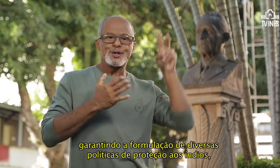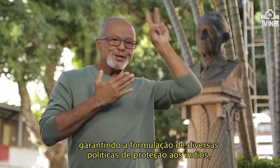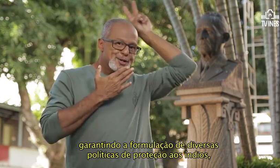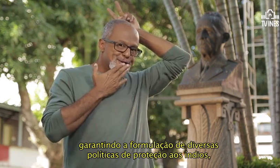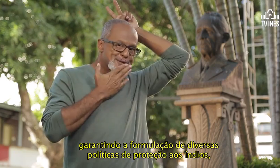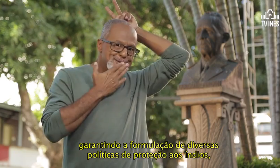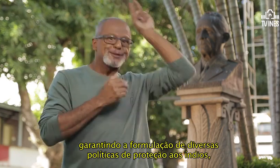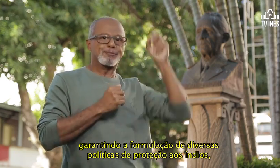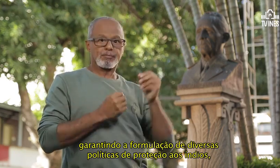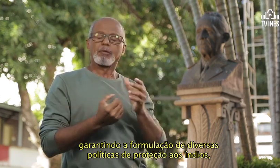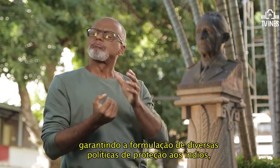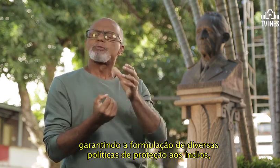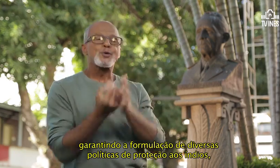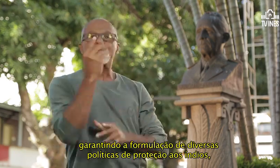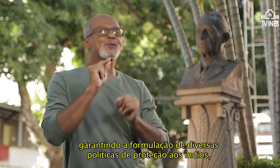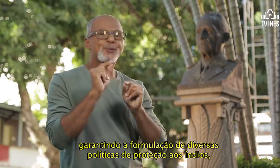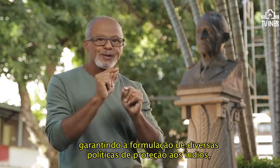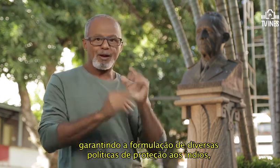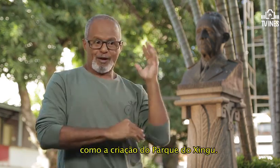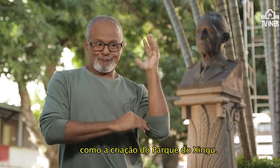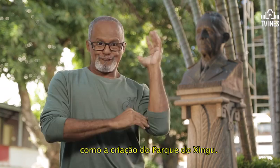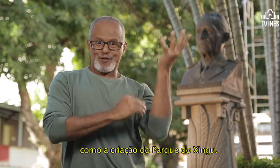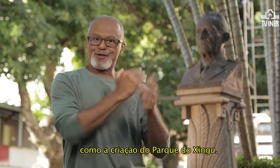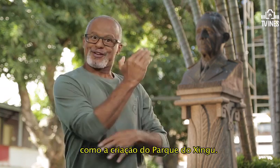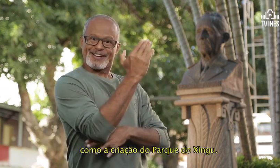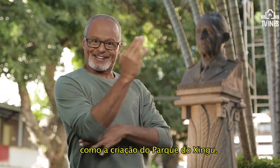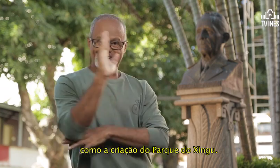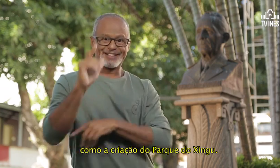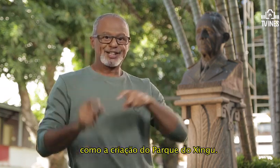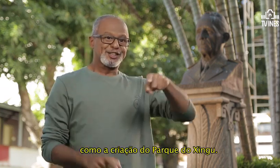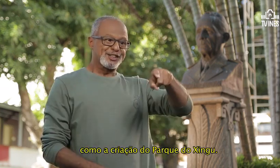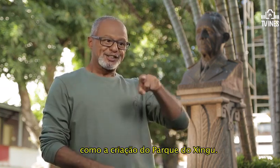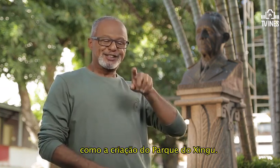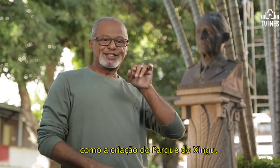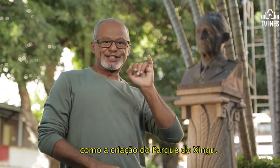de proteção aos índios, como a criação do Parque do Xingu.